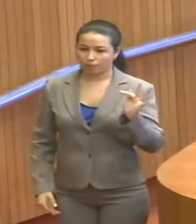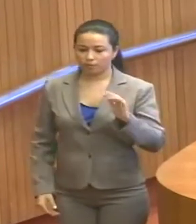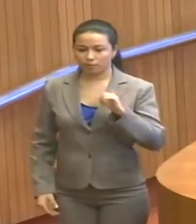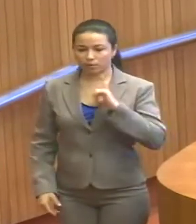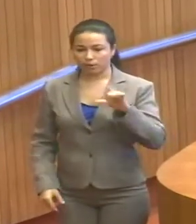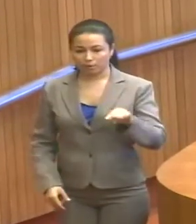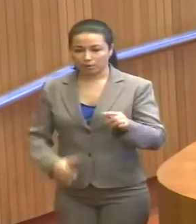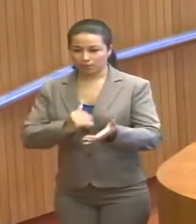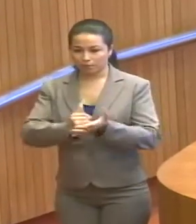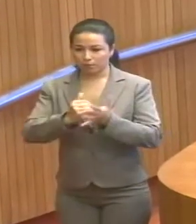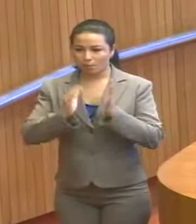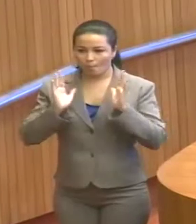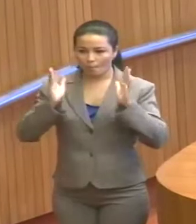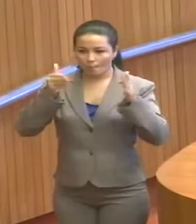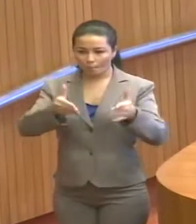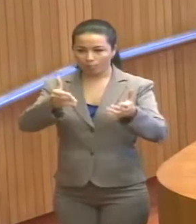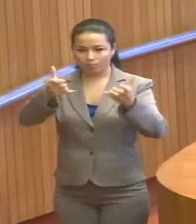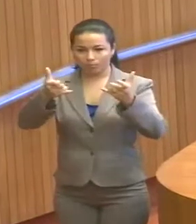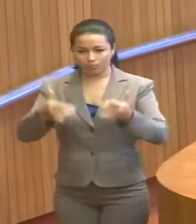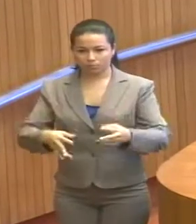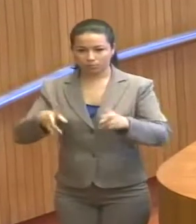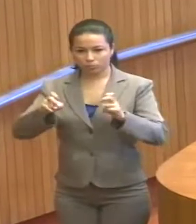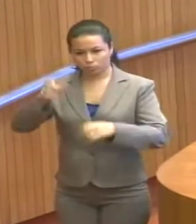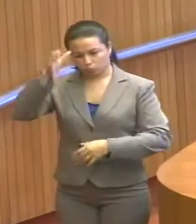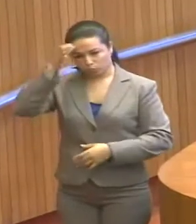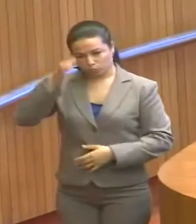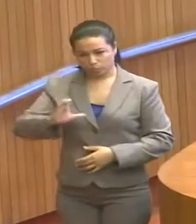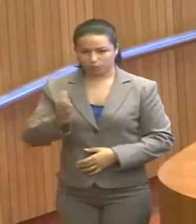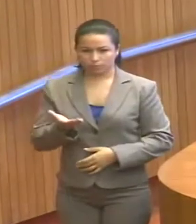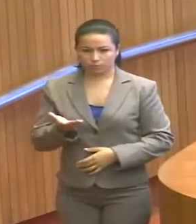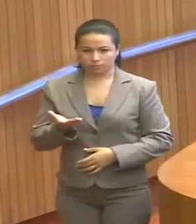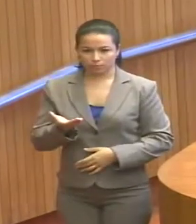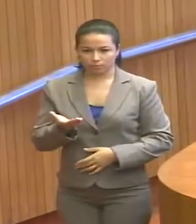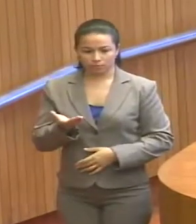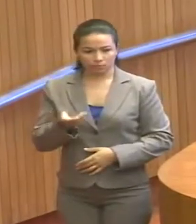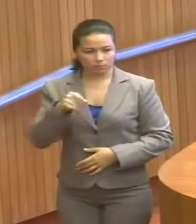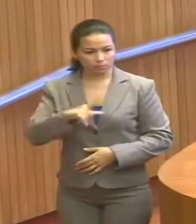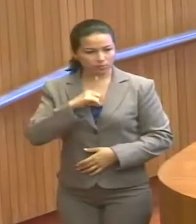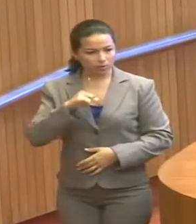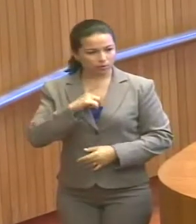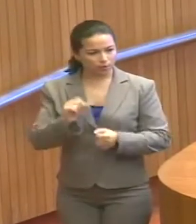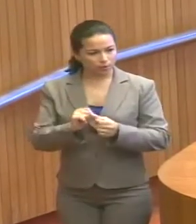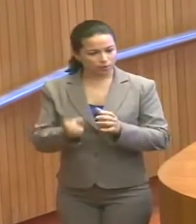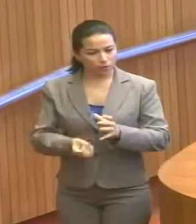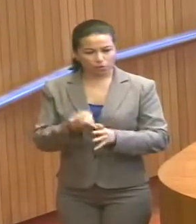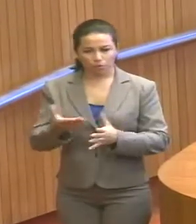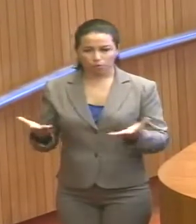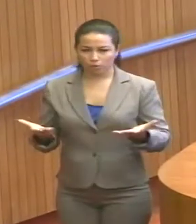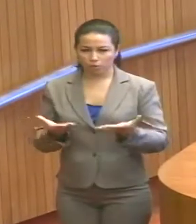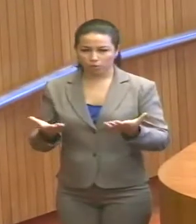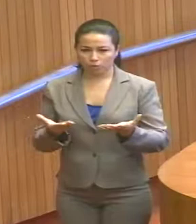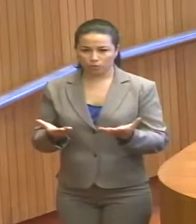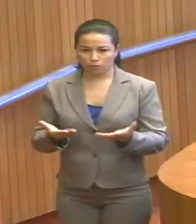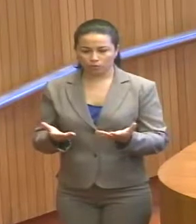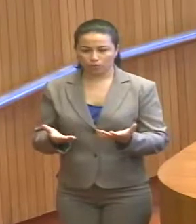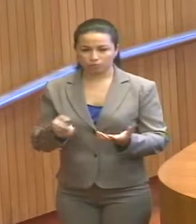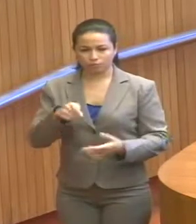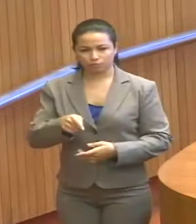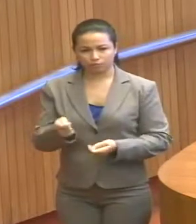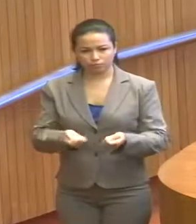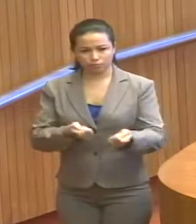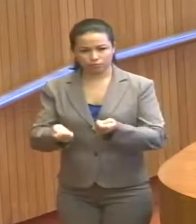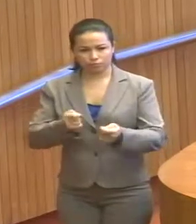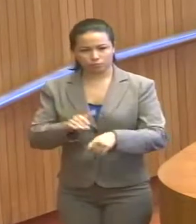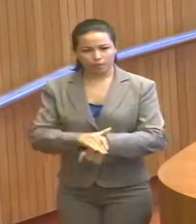secretaria exclusiva para trabalhar exatamente com a questão cultural, que há hoje, inclusive, uma rentabilidade